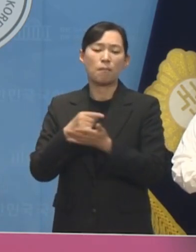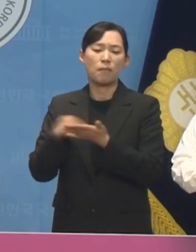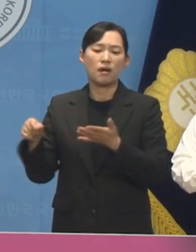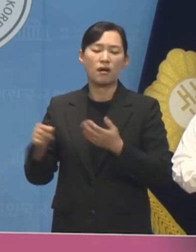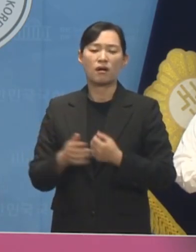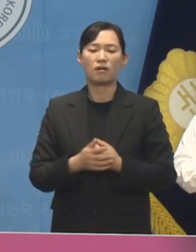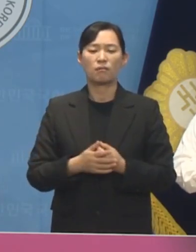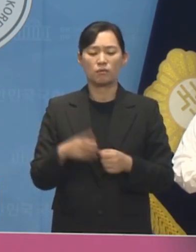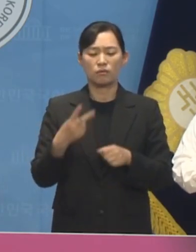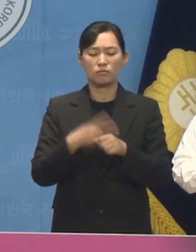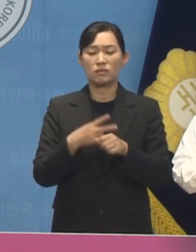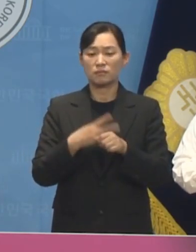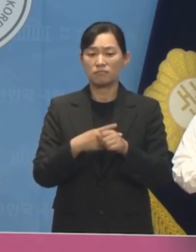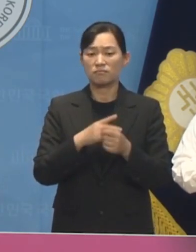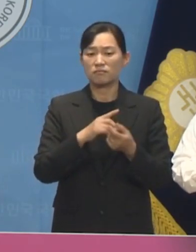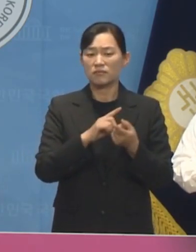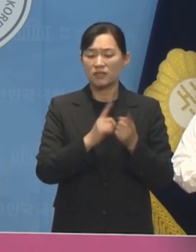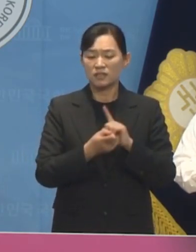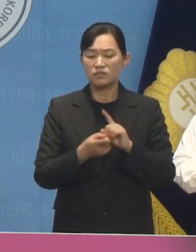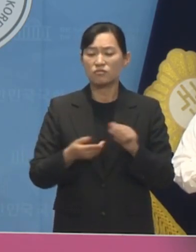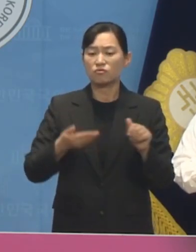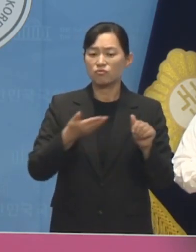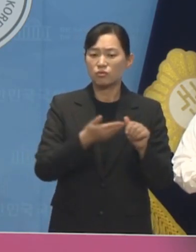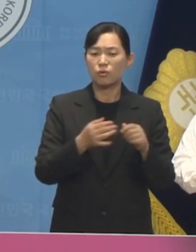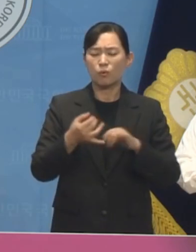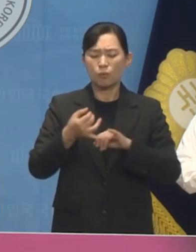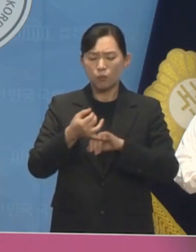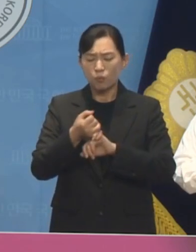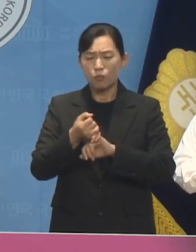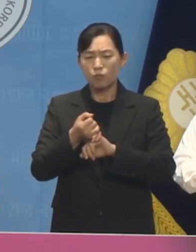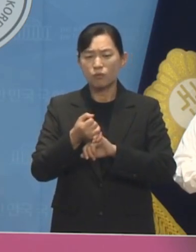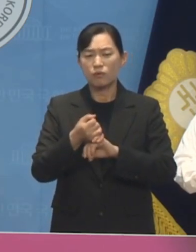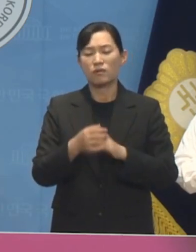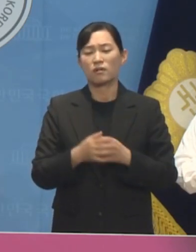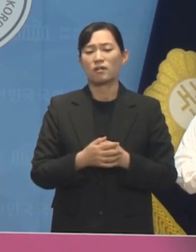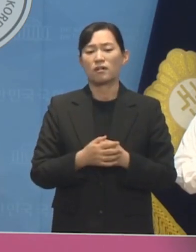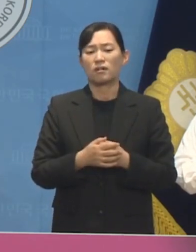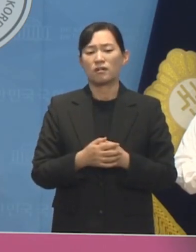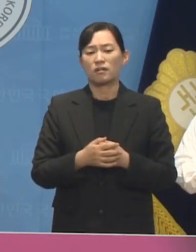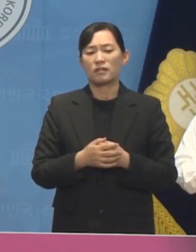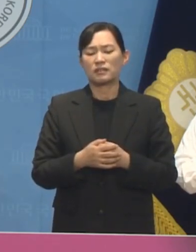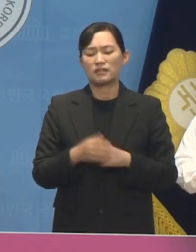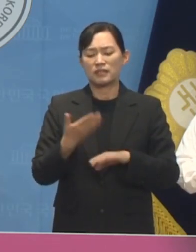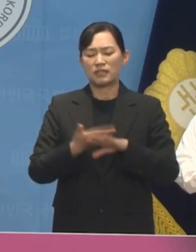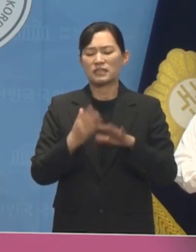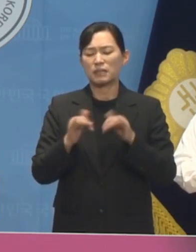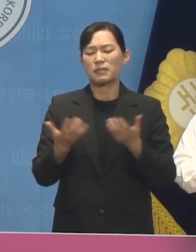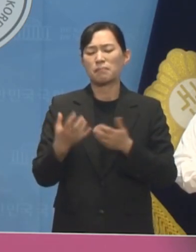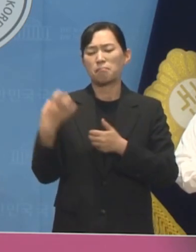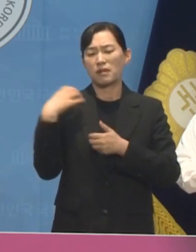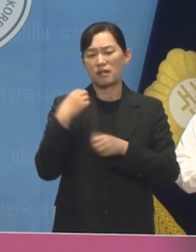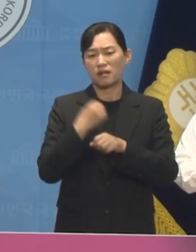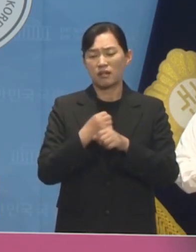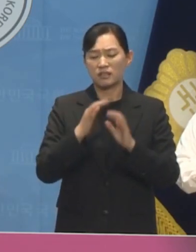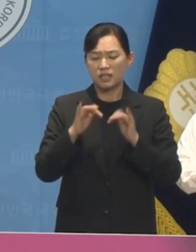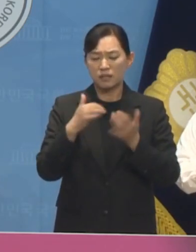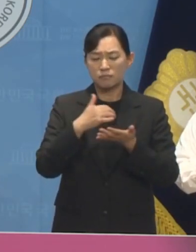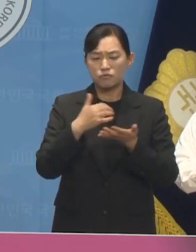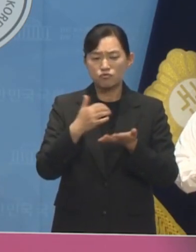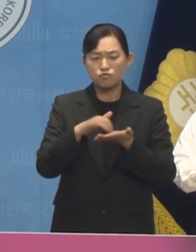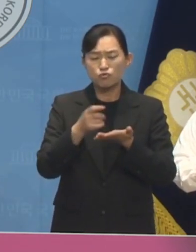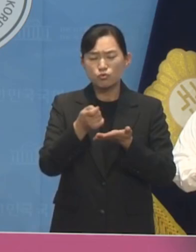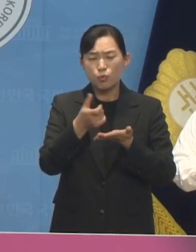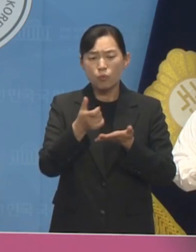선생님 배식 때는 누군가 한 명은 꼭 자리를 지켜야 되는 이 현실, 인원이 적어